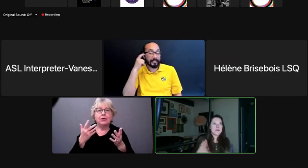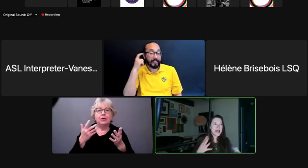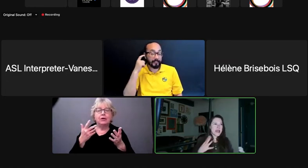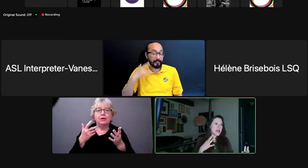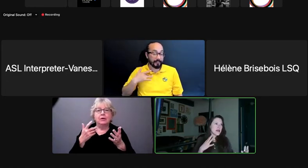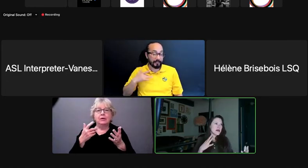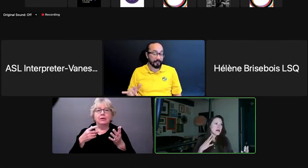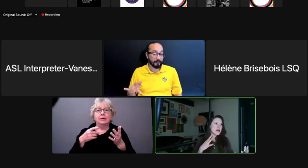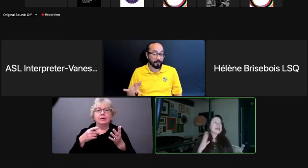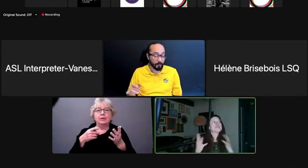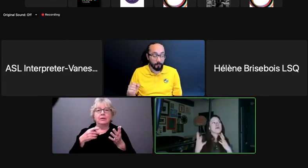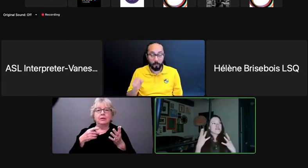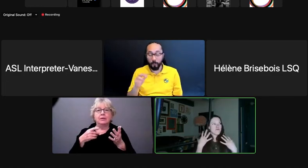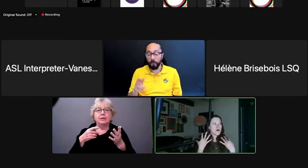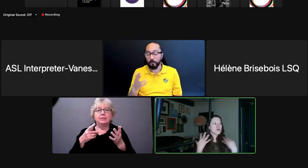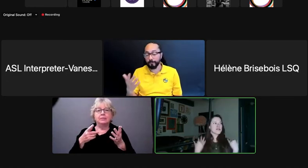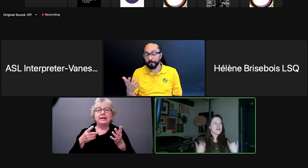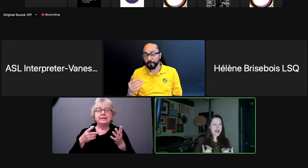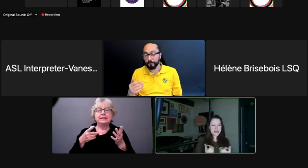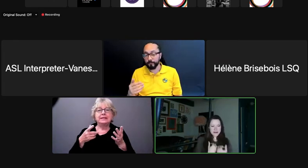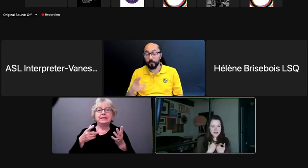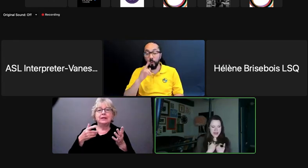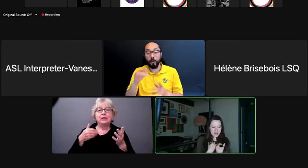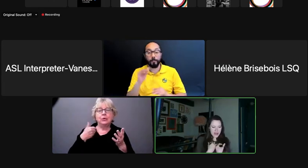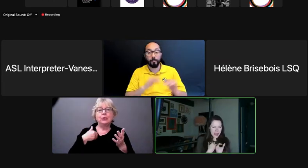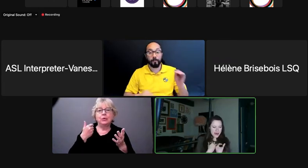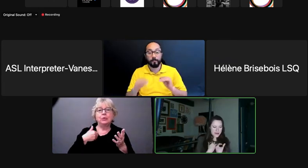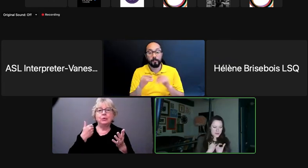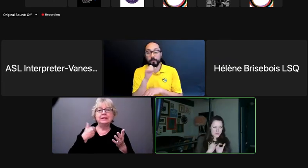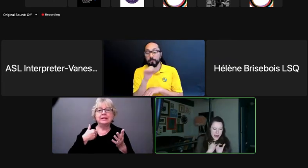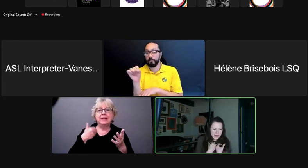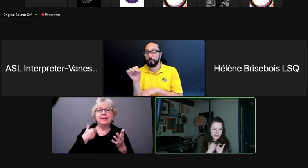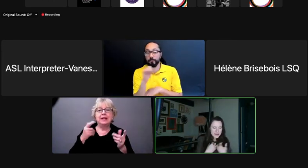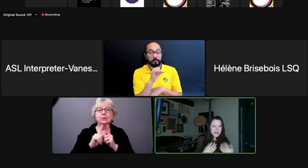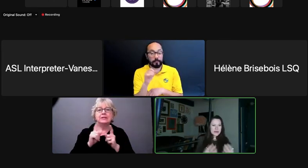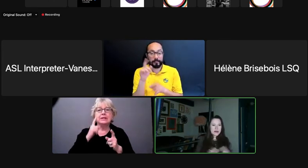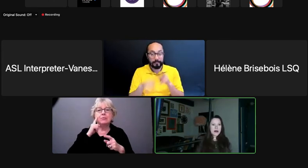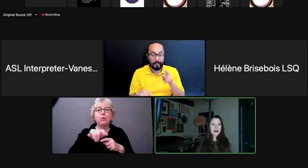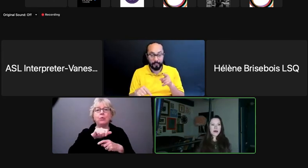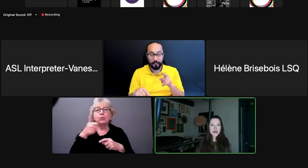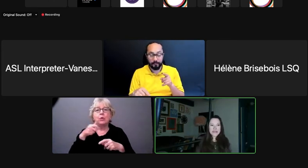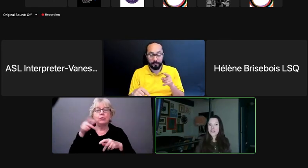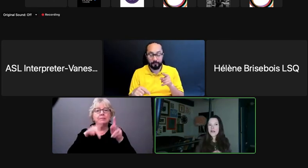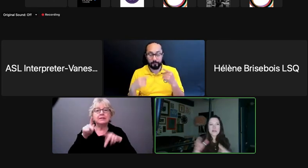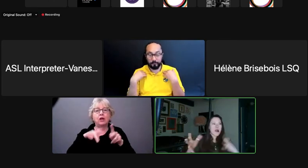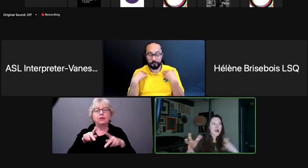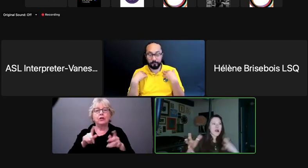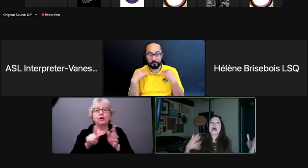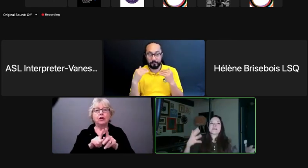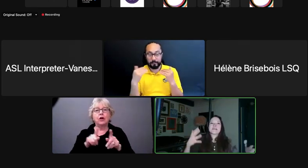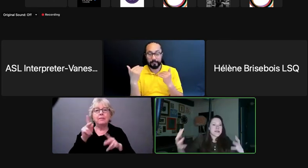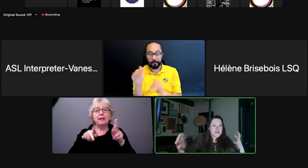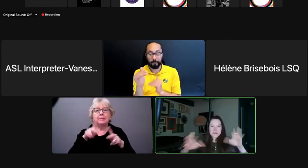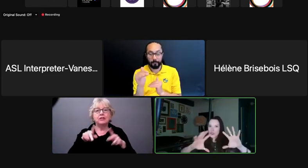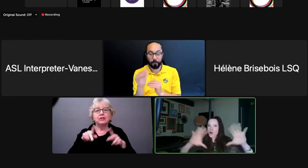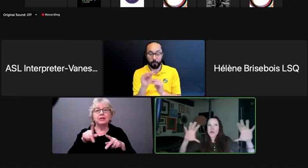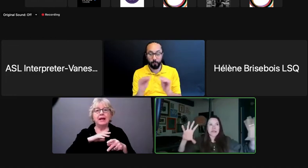cela devient utile pour d'autres publics par exemple des gens avec des